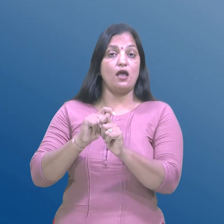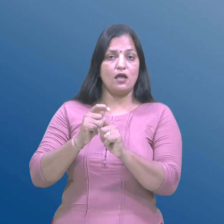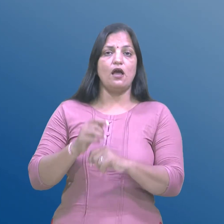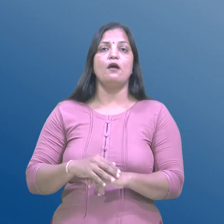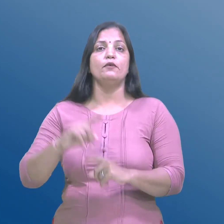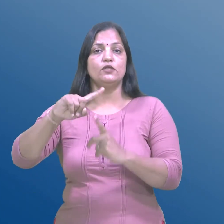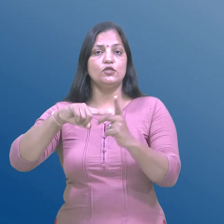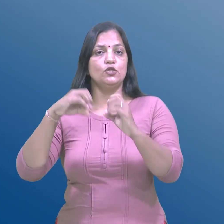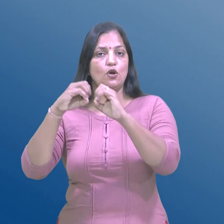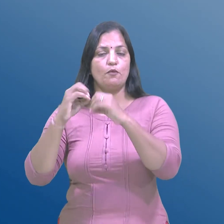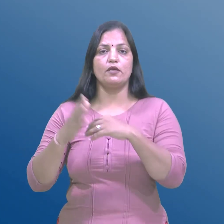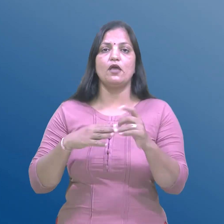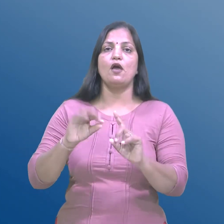પરિવાર અને સામુદાયિક જીવન